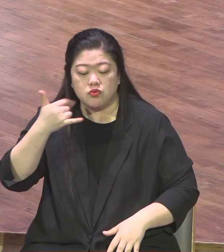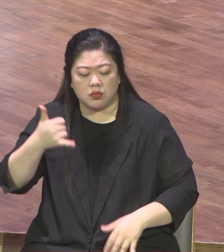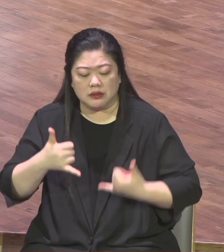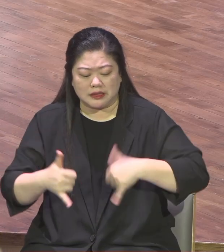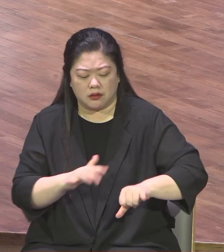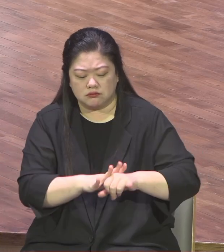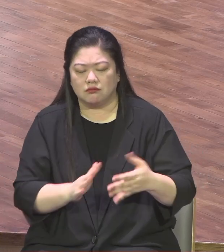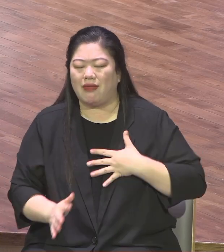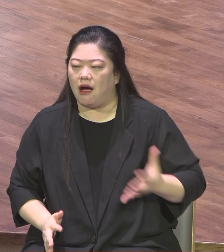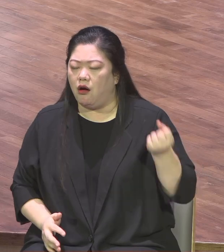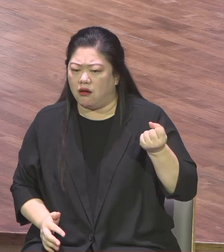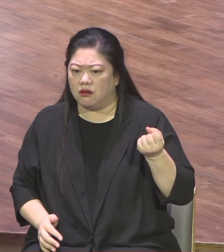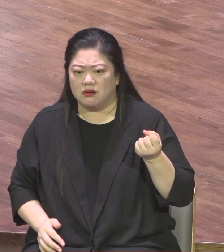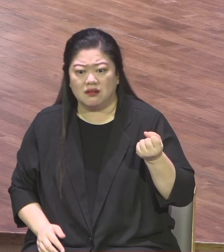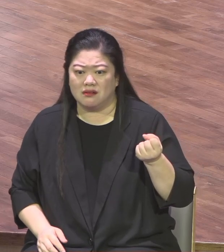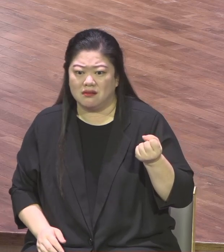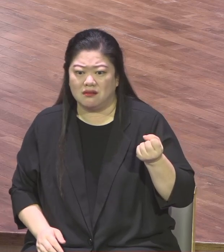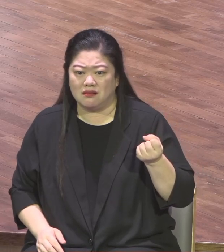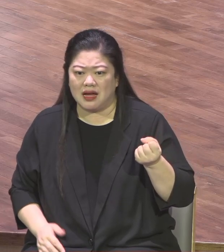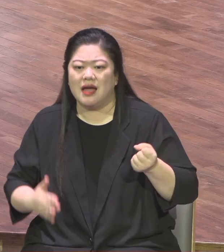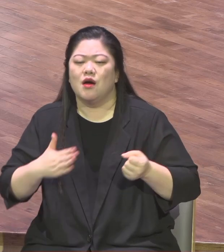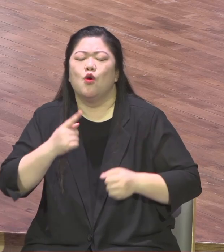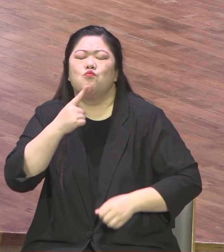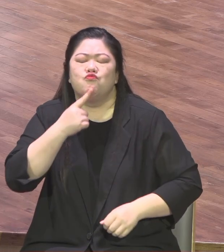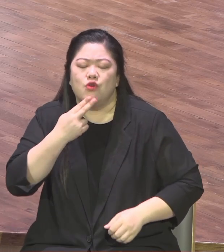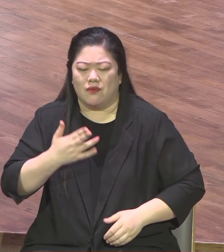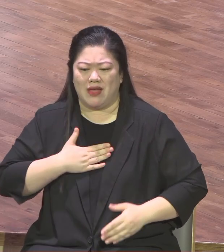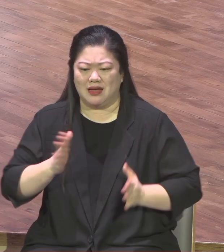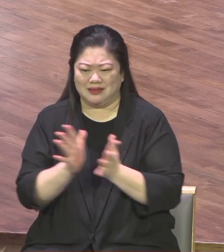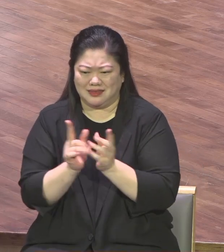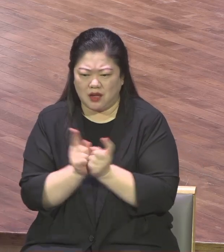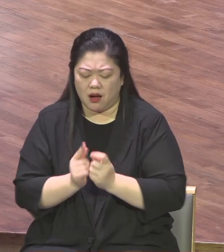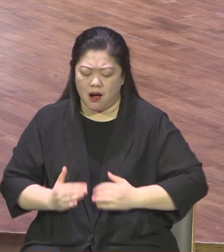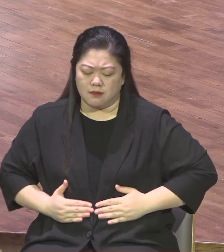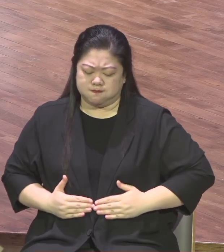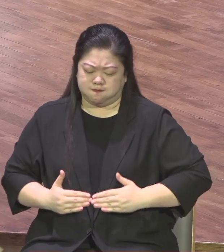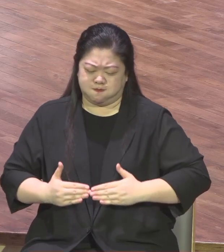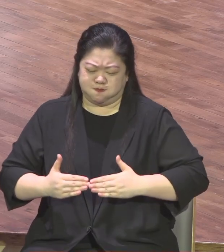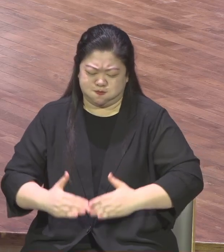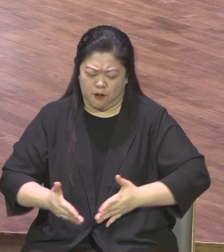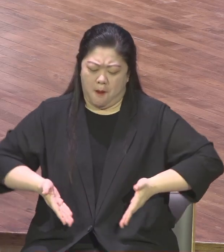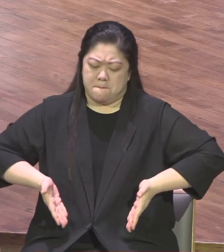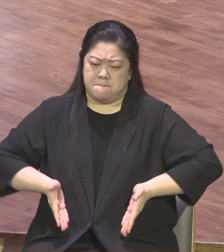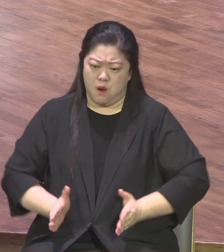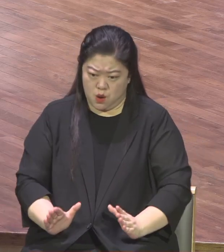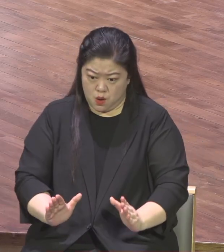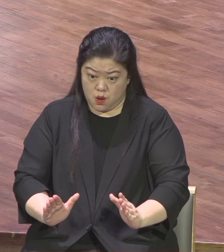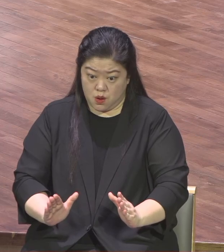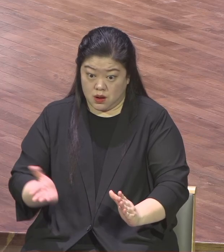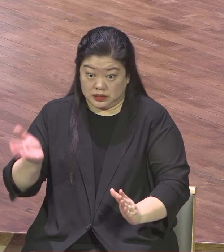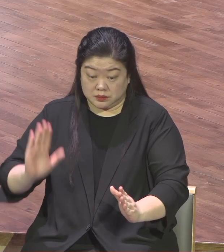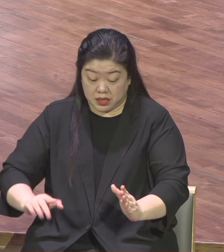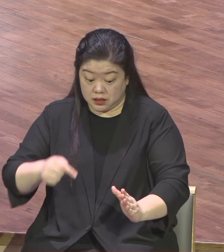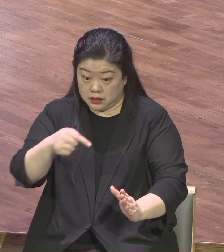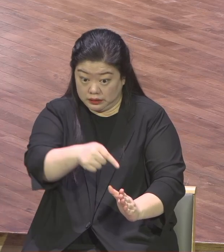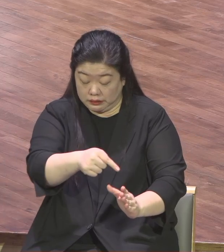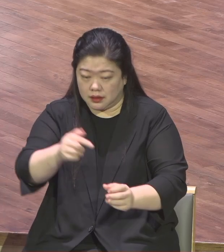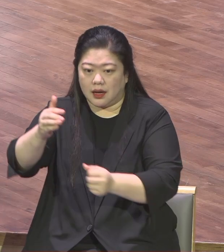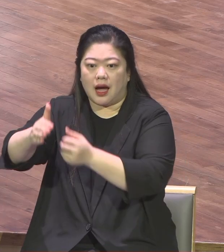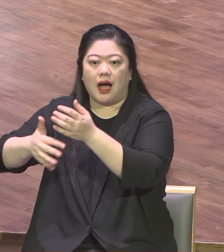주님의 것인데 내가 낳았지만 그 누구냐? 누구 것이냐? 내 자식은 하나님의 기업이에요.